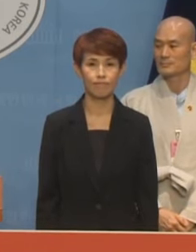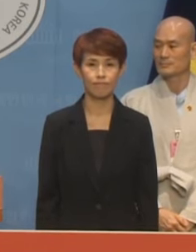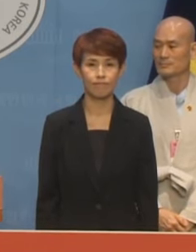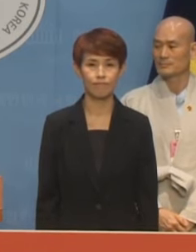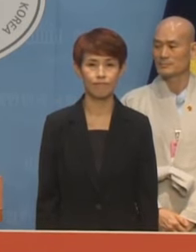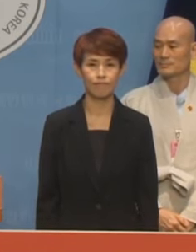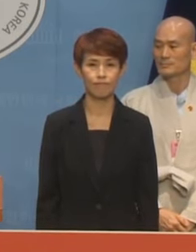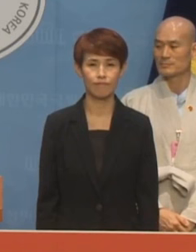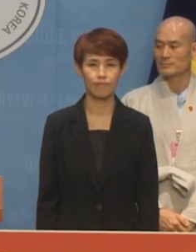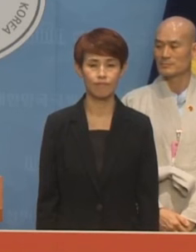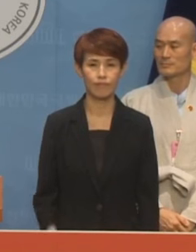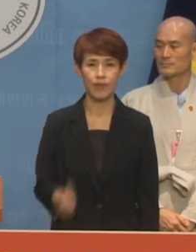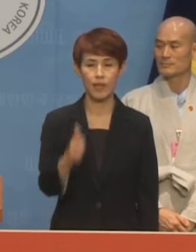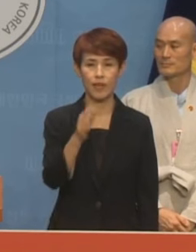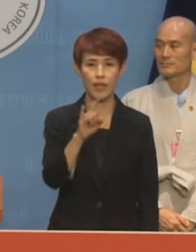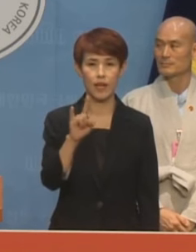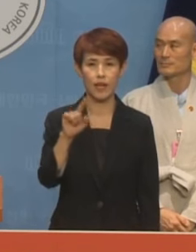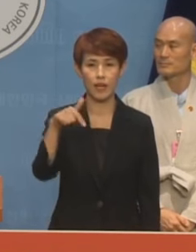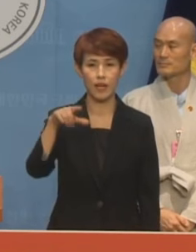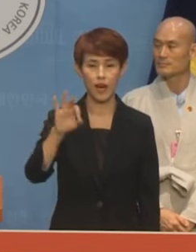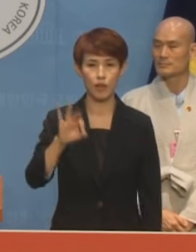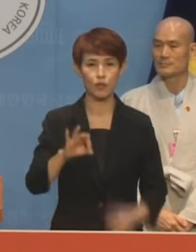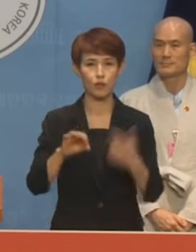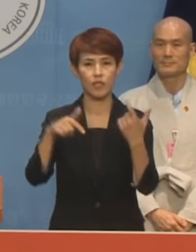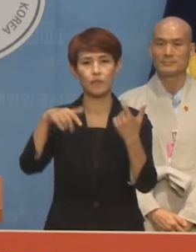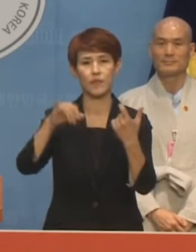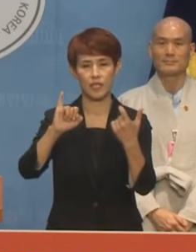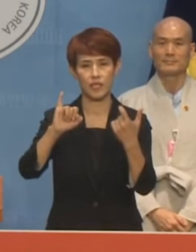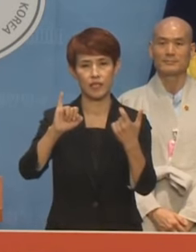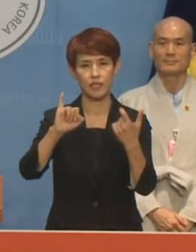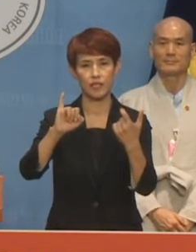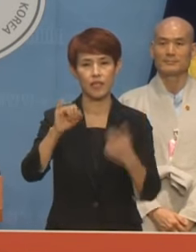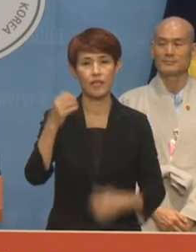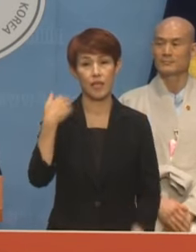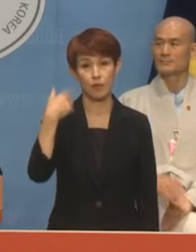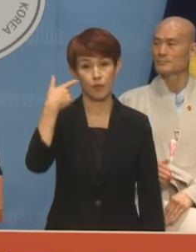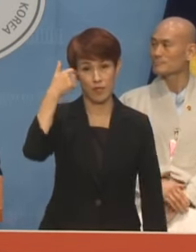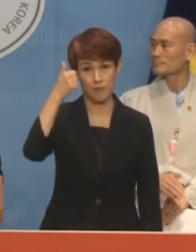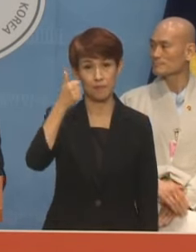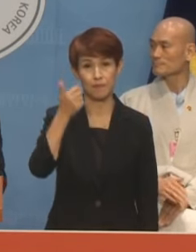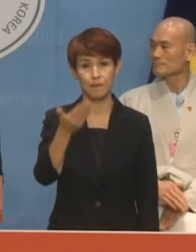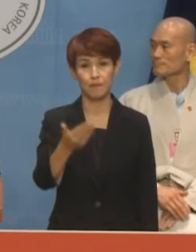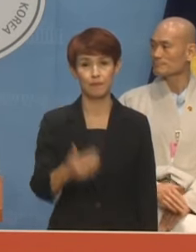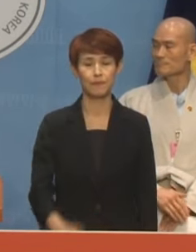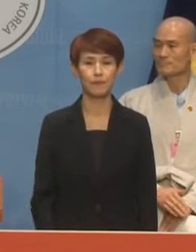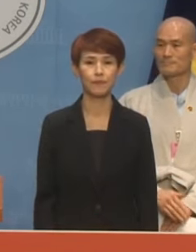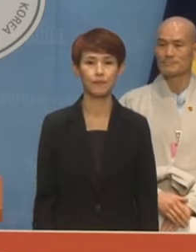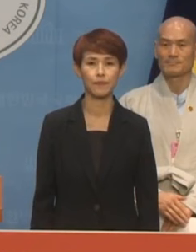해관 60기 기장선민교회 이진 담임 목사님이십니다.